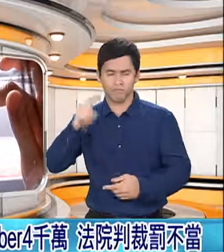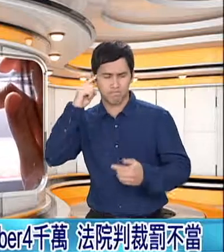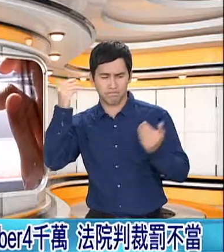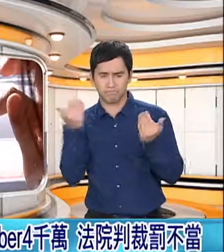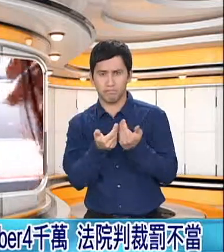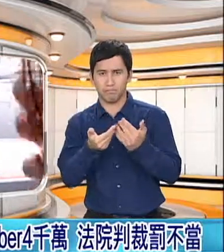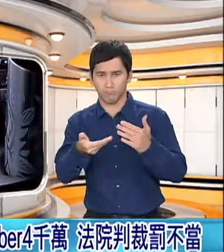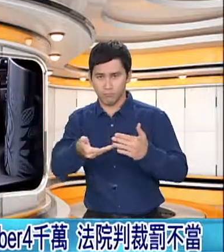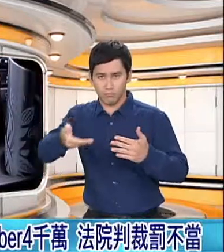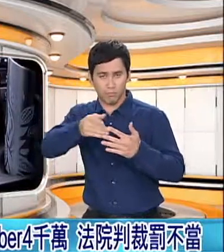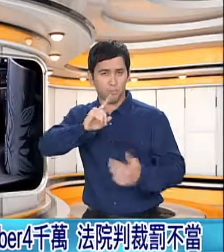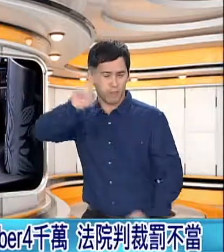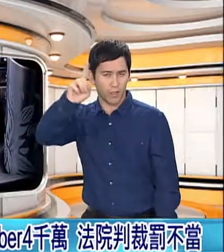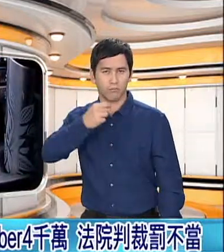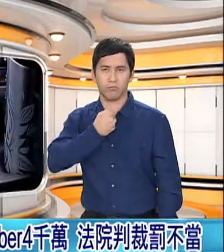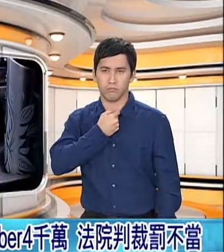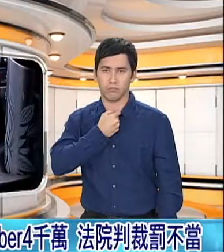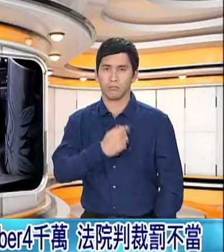会再上诉。